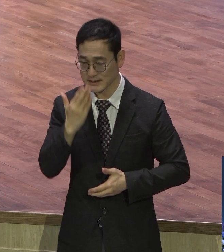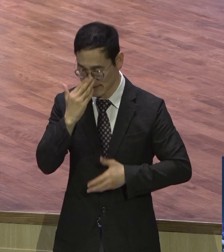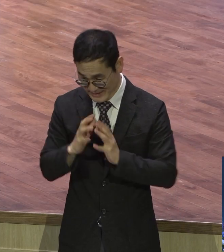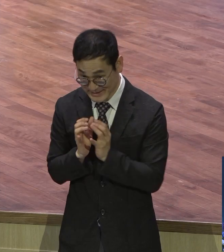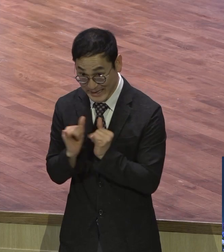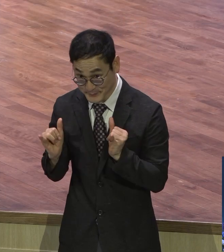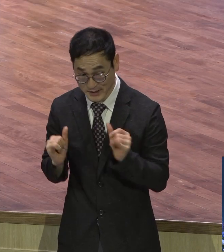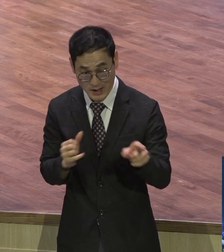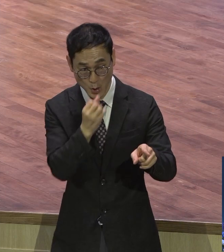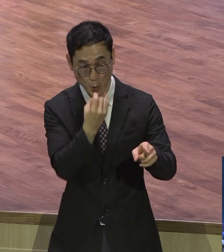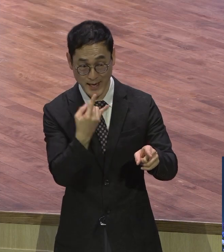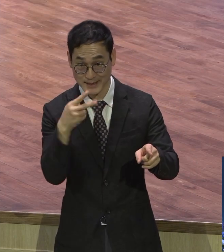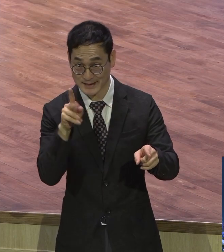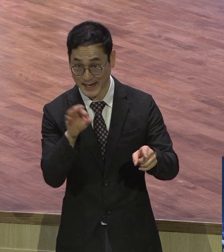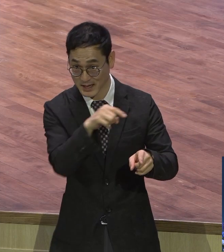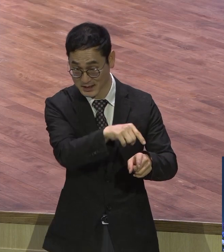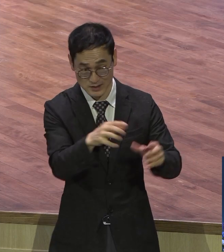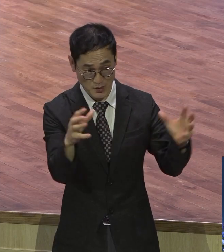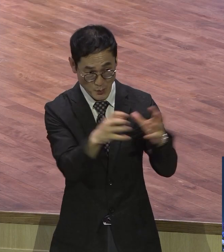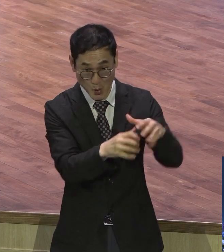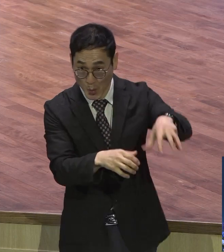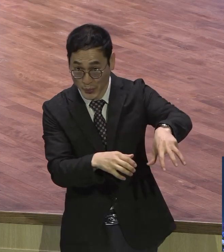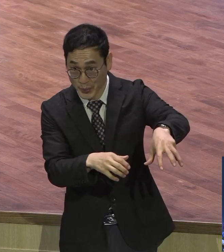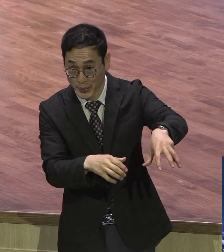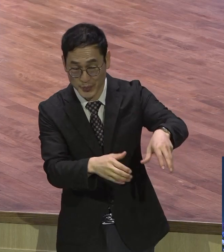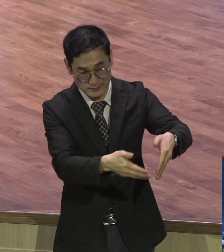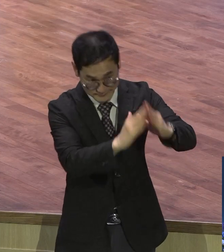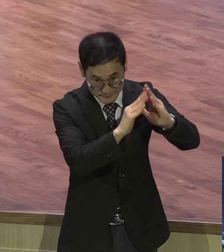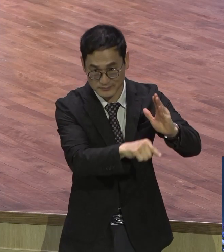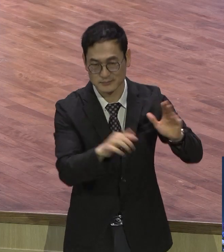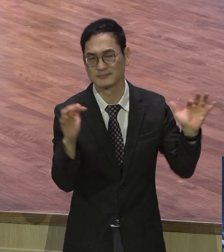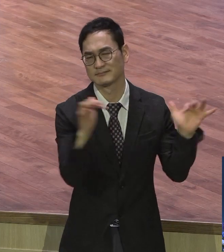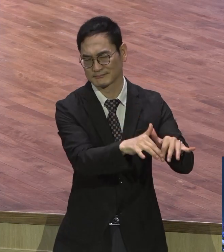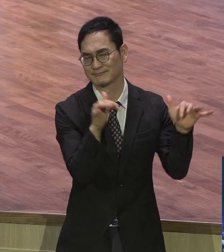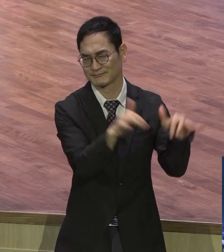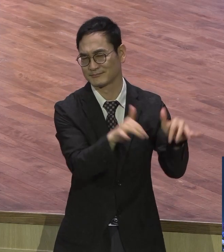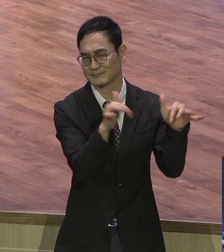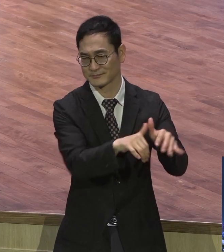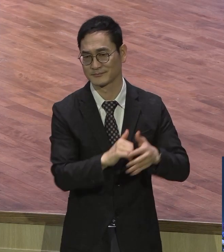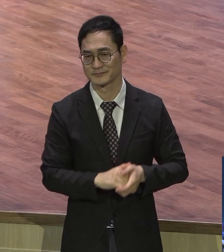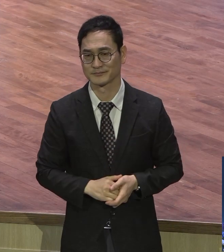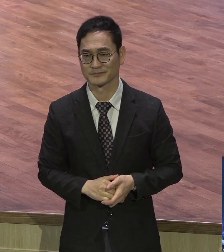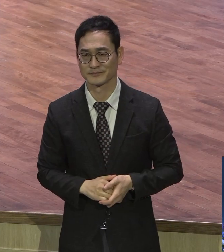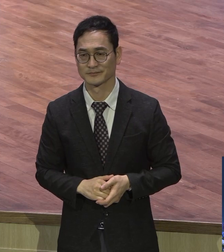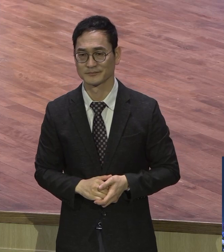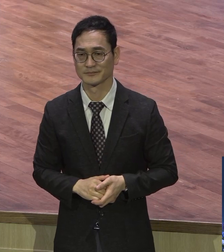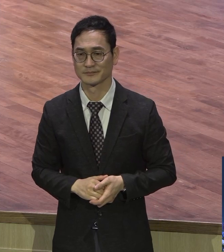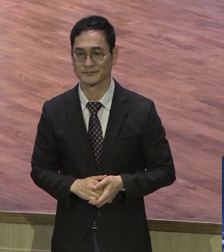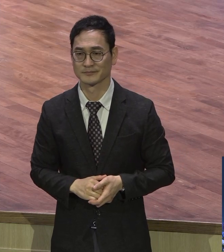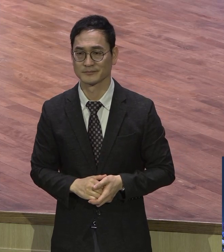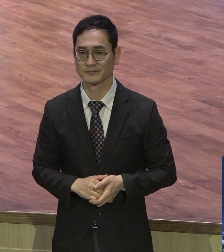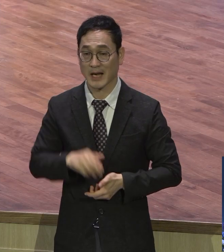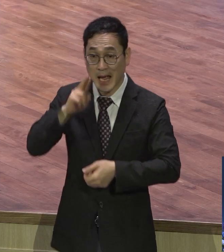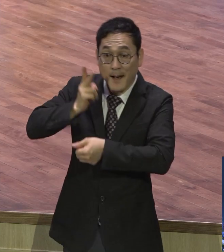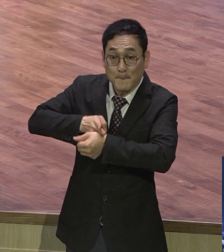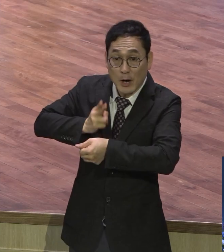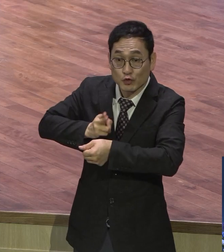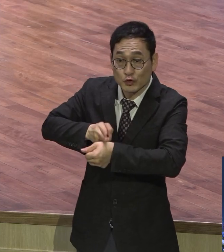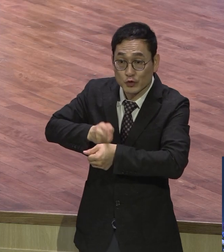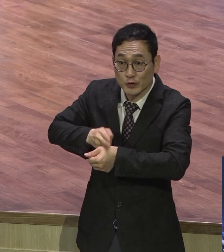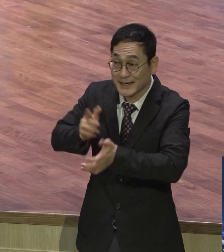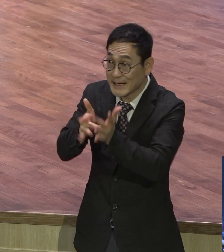중심으로 살았다. 회당 중심. 그래서 사도 바울이 복음 깨닫고 부활하신 예수님 만나고 나서부터 바로 들어간